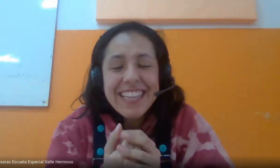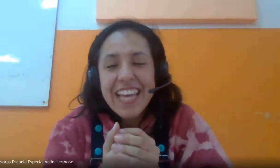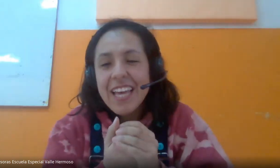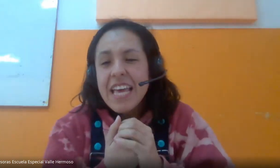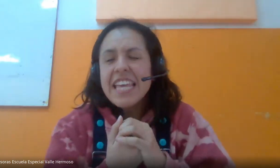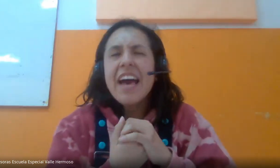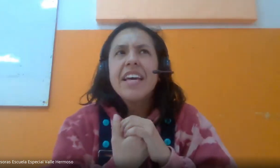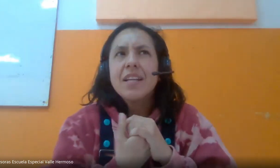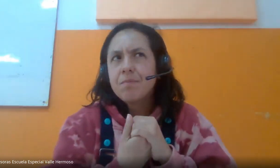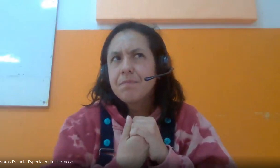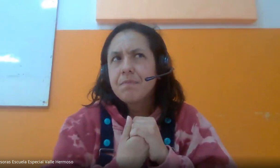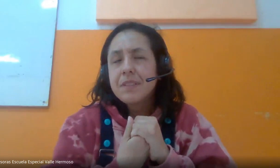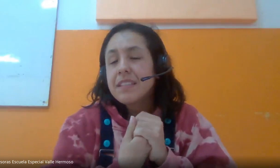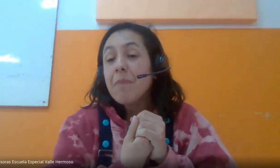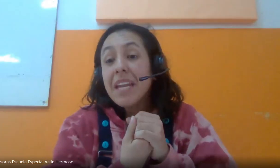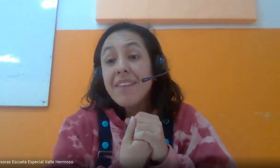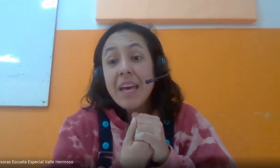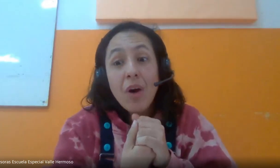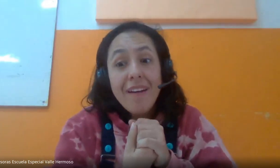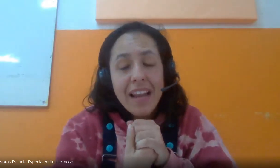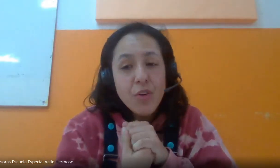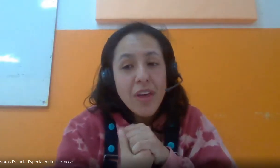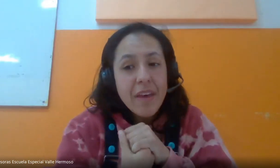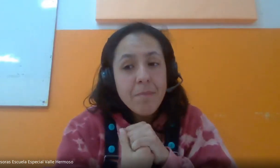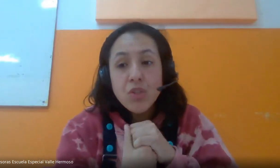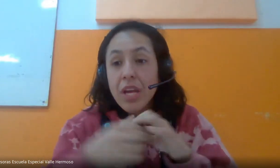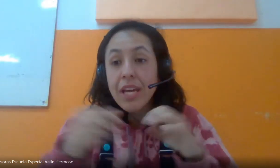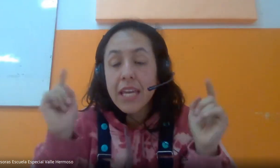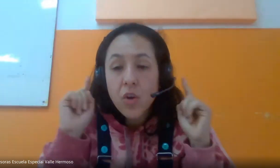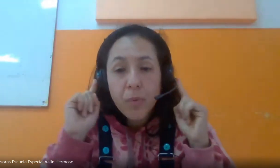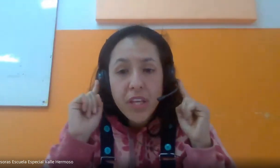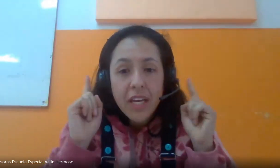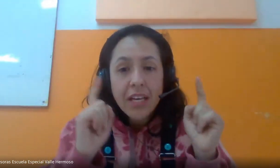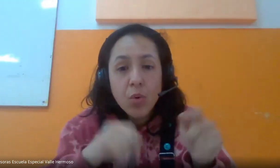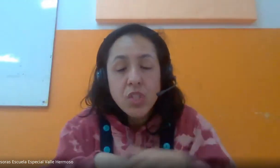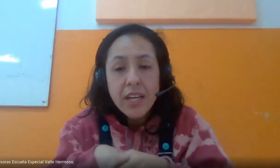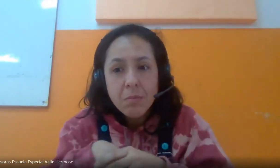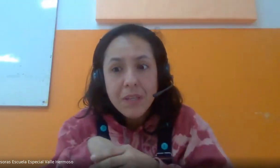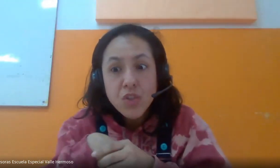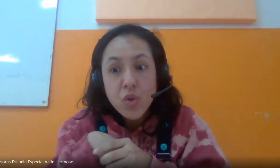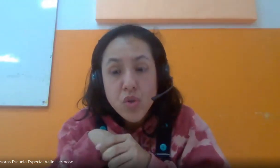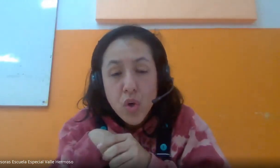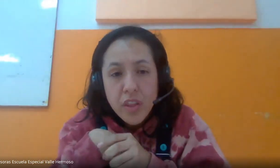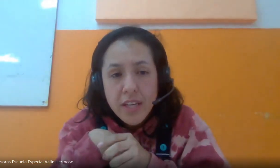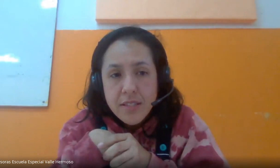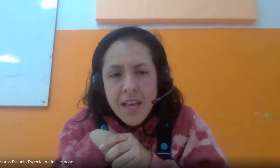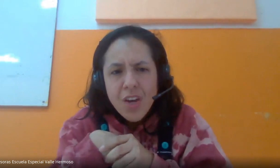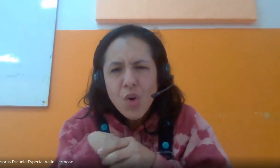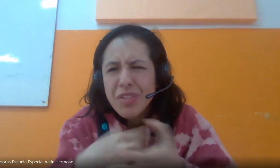Excelente. Y a ver, también habíamos hablado que habían personas que no podían escuchar, que son sordas. ¿Cómo